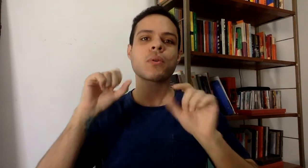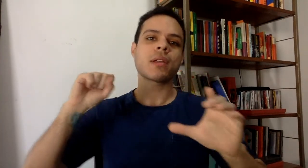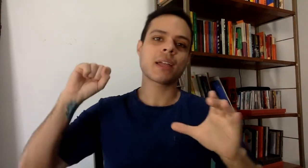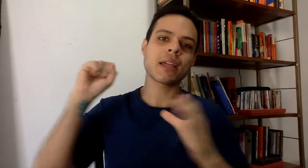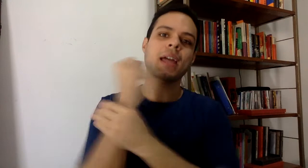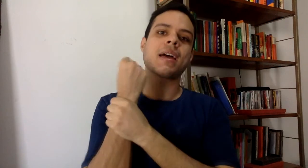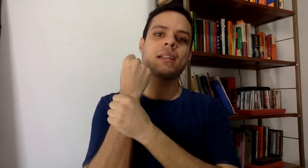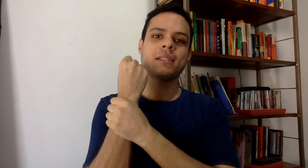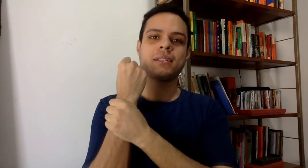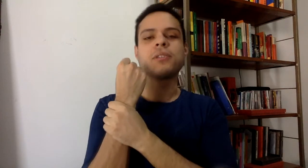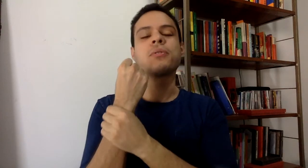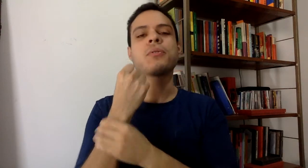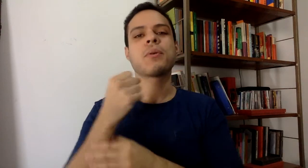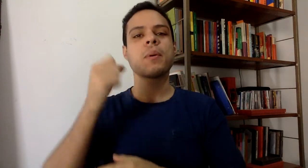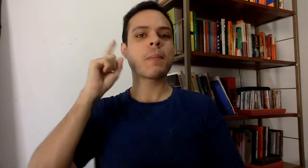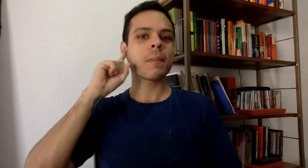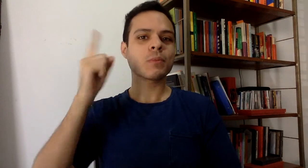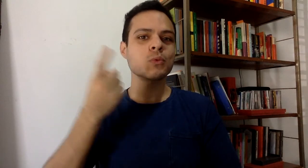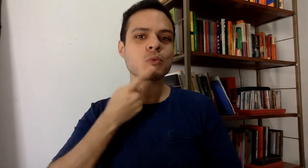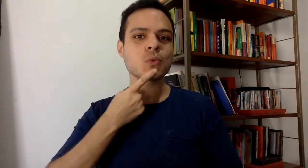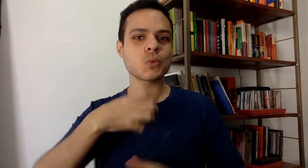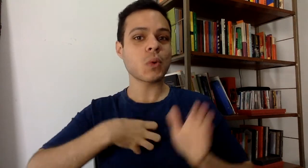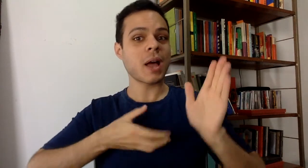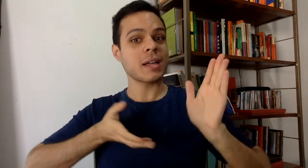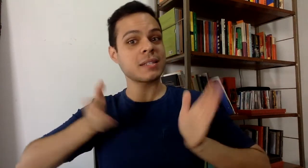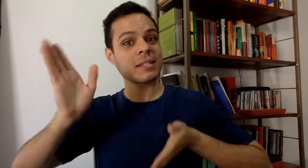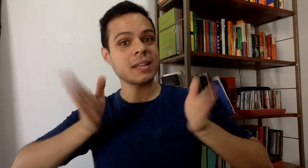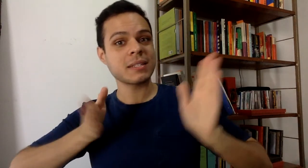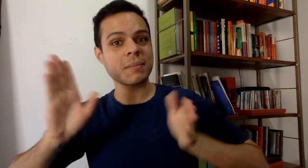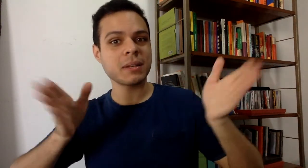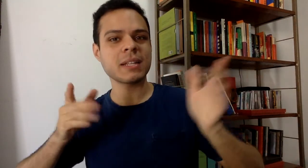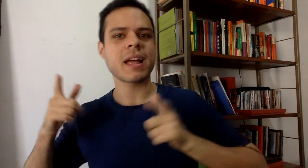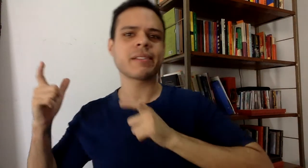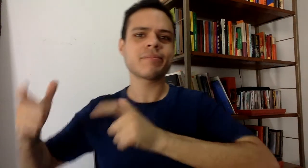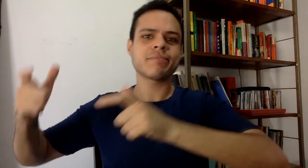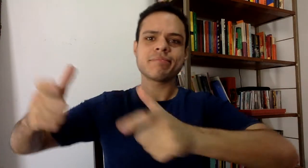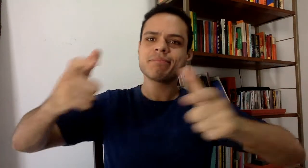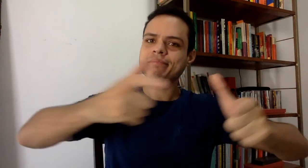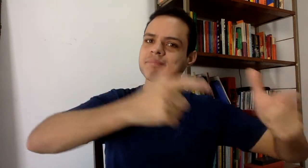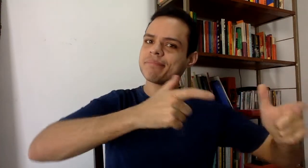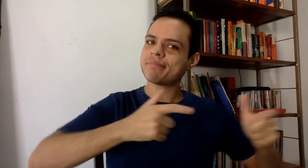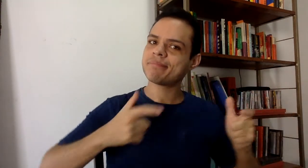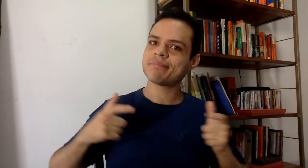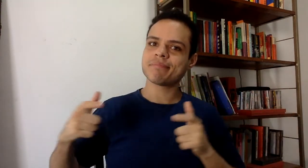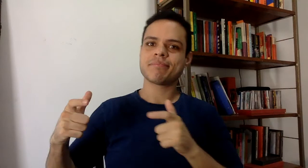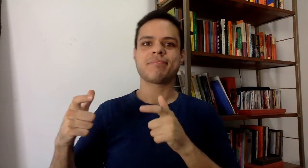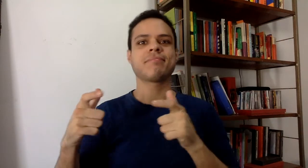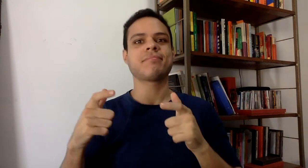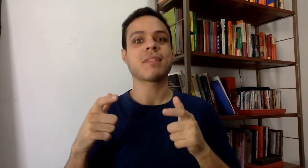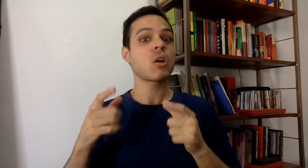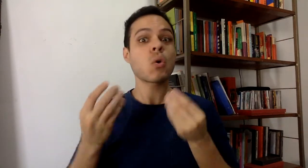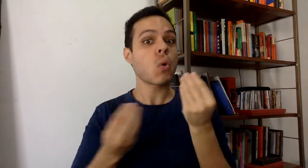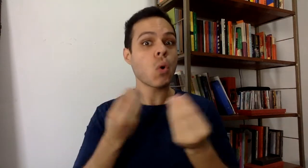também garante a acessibilidade para a pessoa surda em diversos